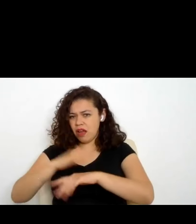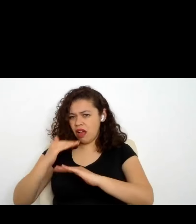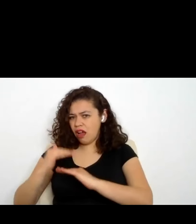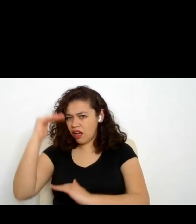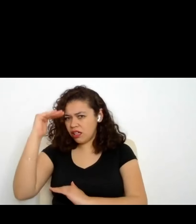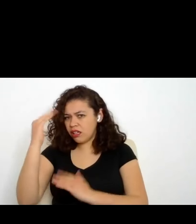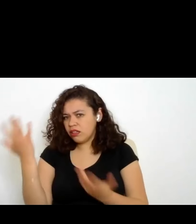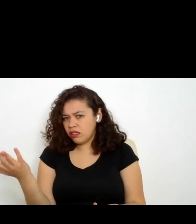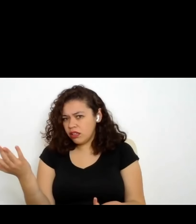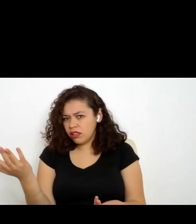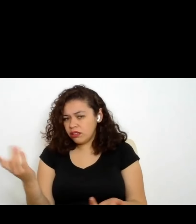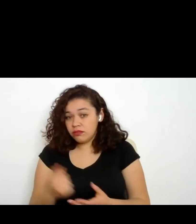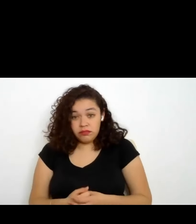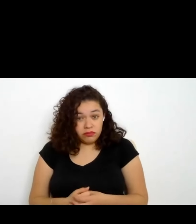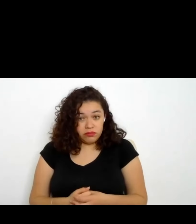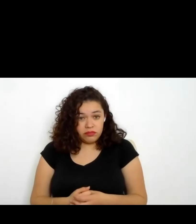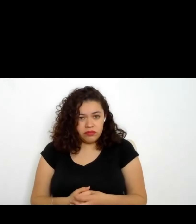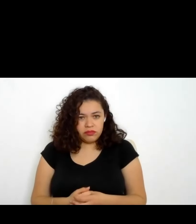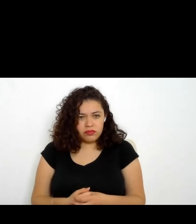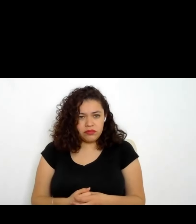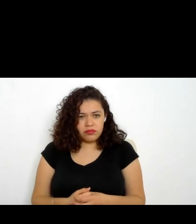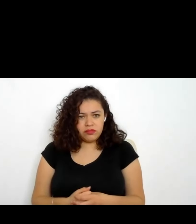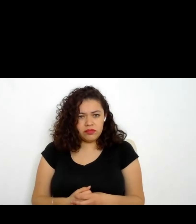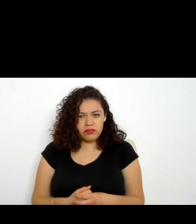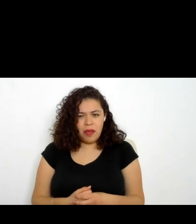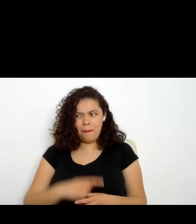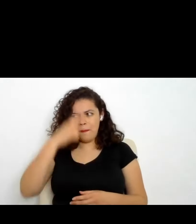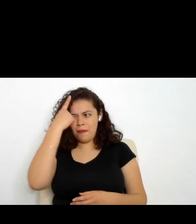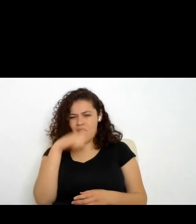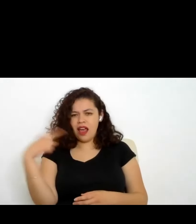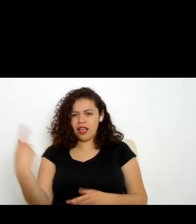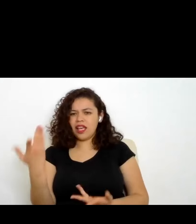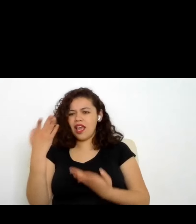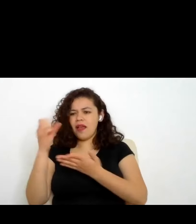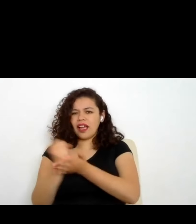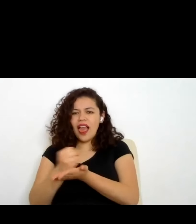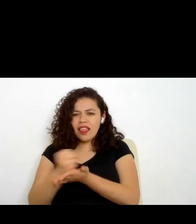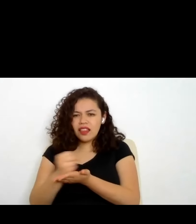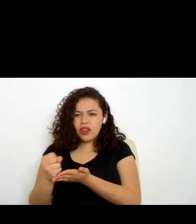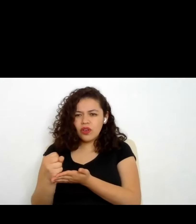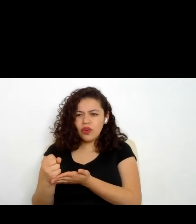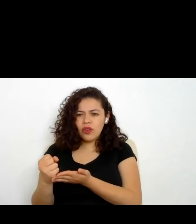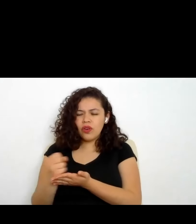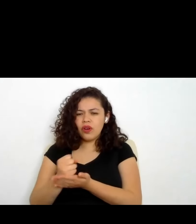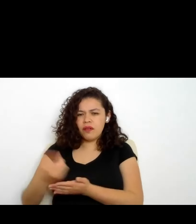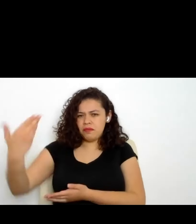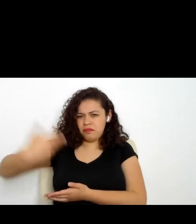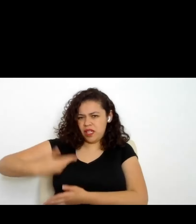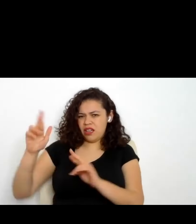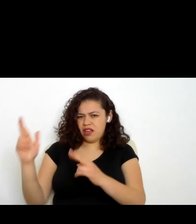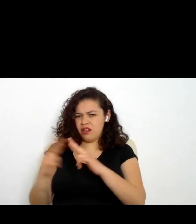sea, ¿cuál es la razón de ser de que en una solicitud de crédito me pidas que ponga cuál es mi